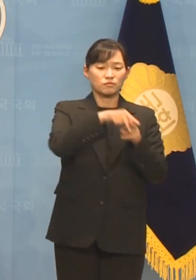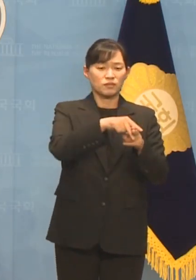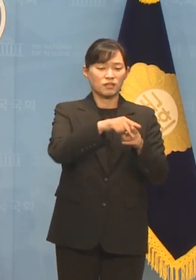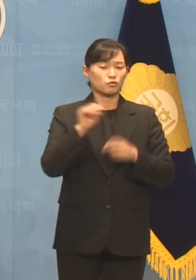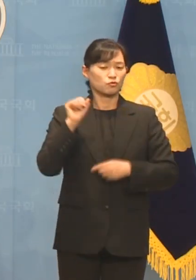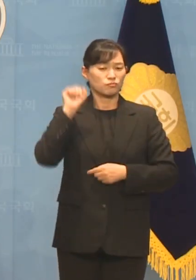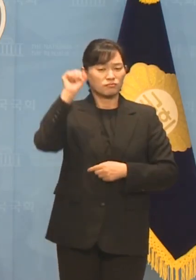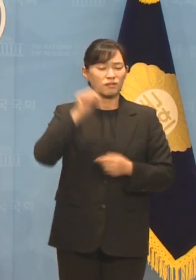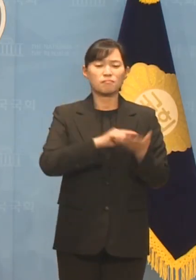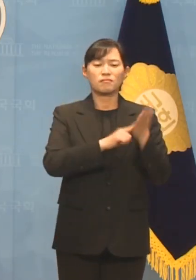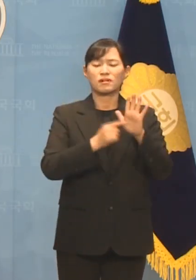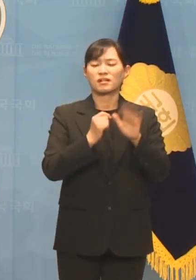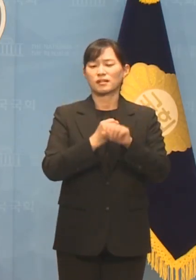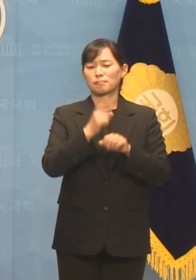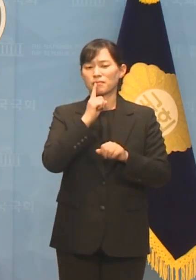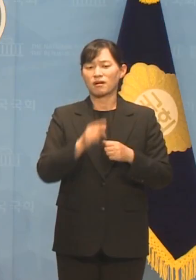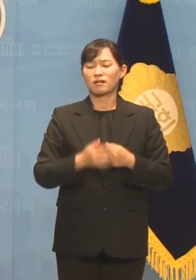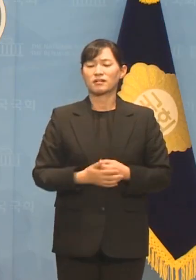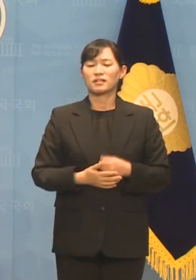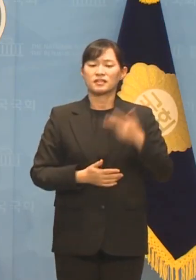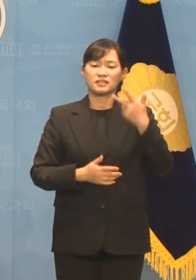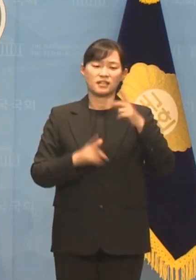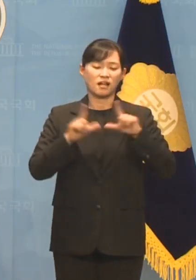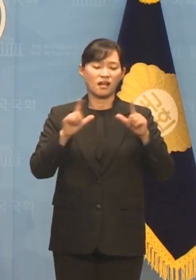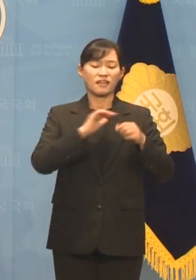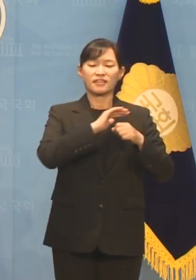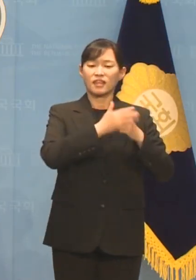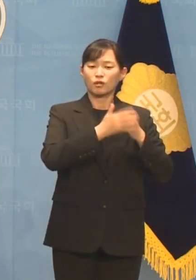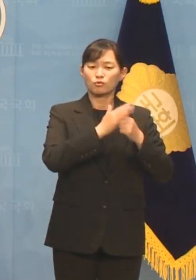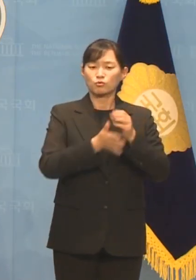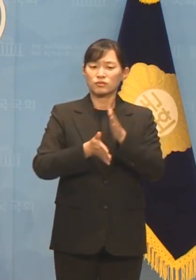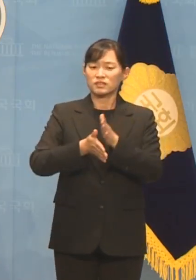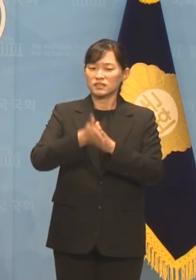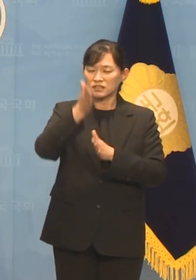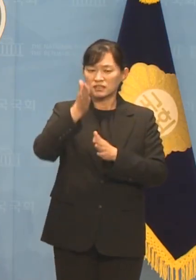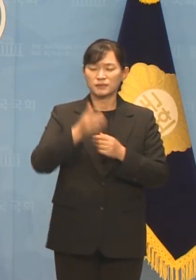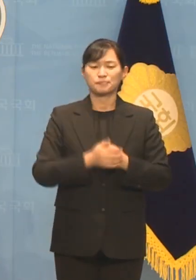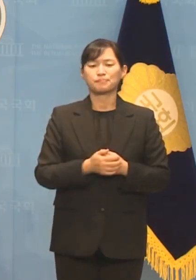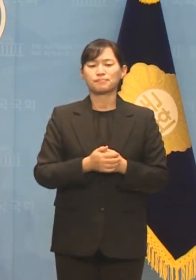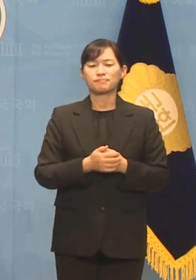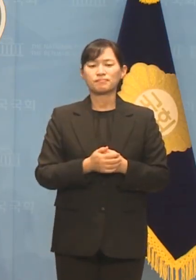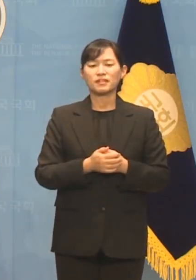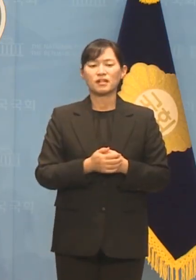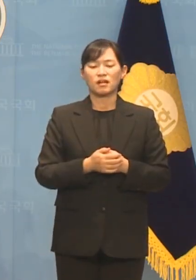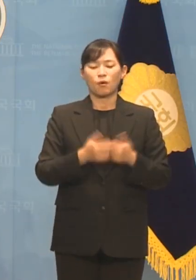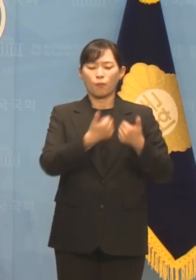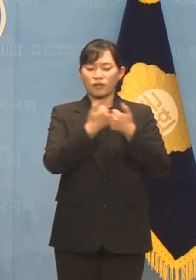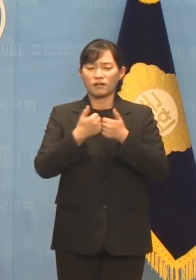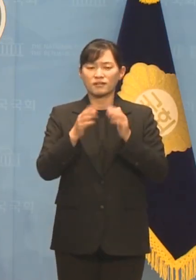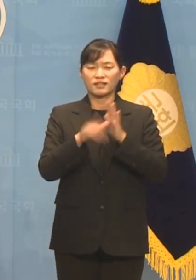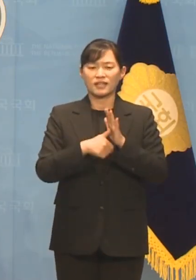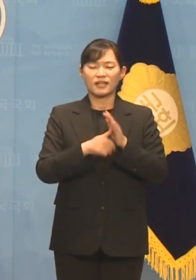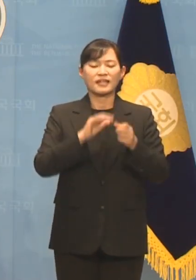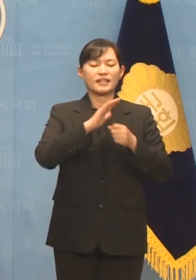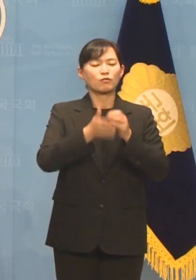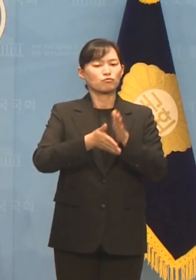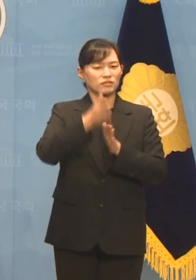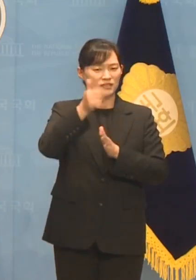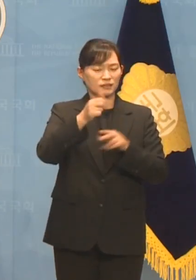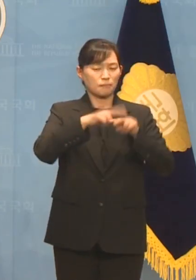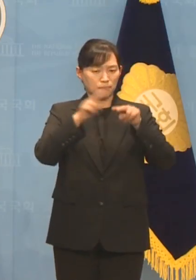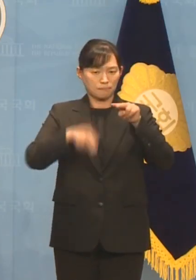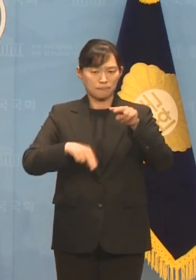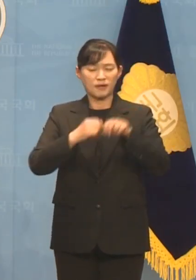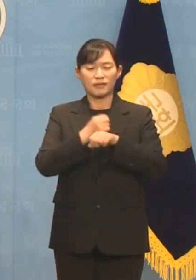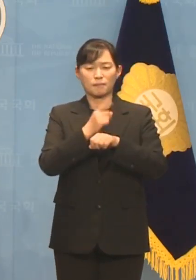선언한다고 합니다. 그는 7일 대구시 간부회의에서 대권 도전을 위해 대구시장에서 사퇴하겠다고